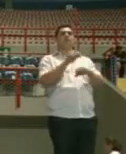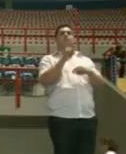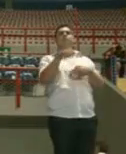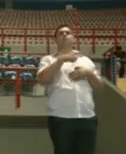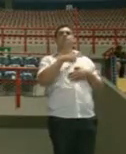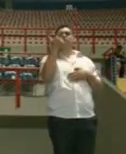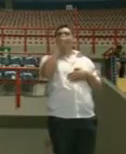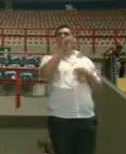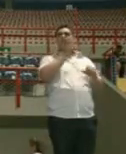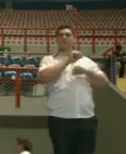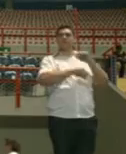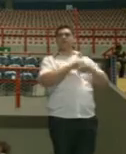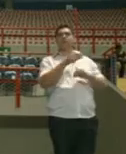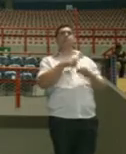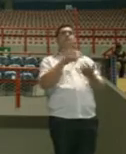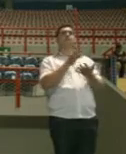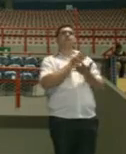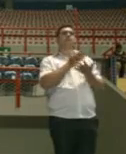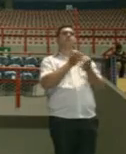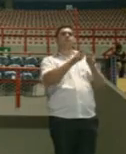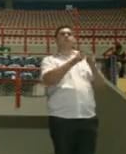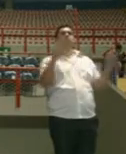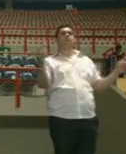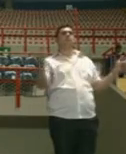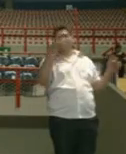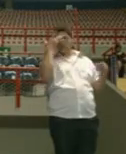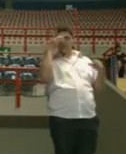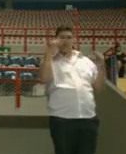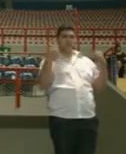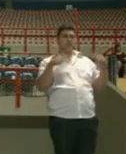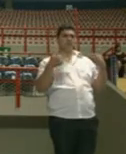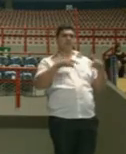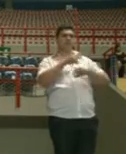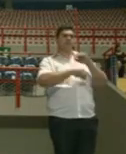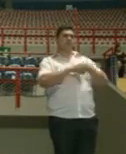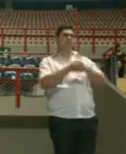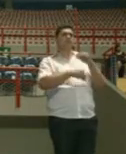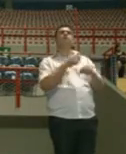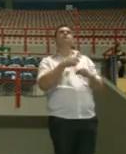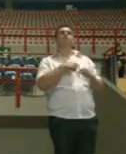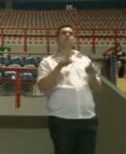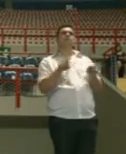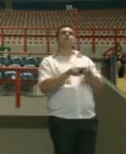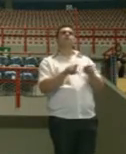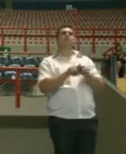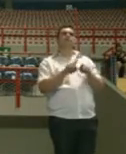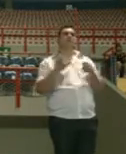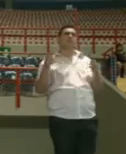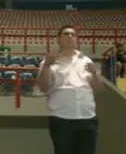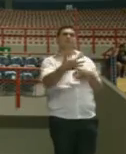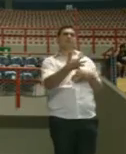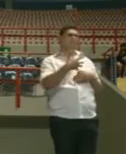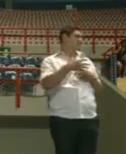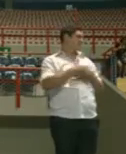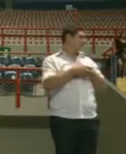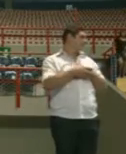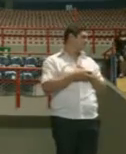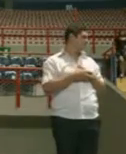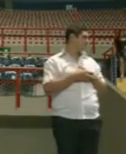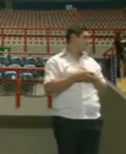consegue fazer o quê? Ele pega a massa de trabalhadores e coloca também no bolso. Ele